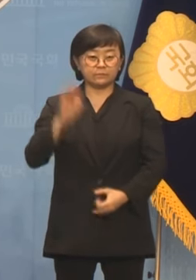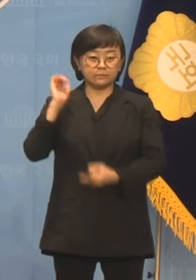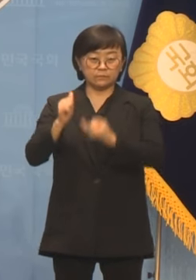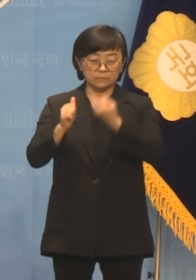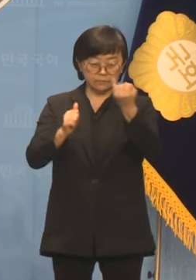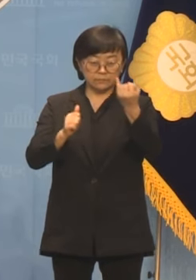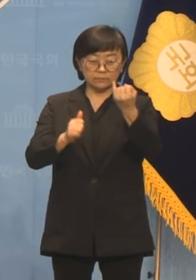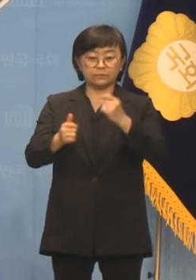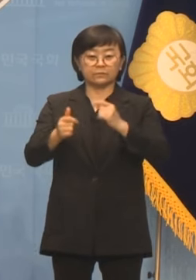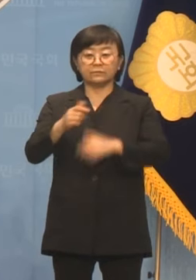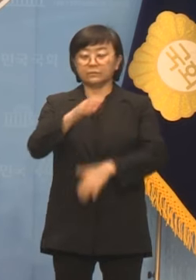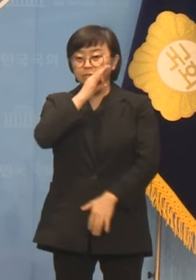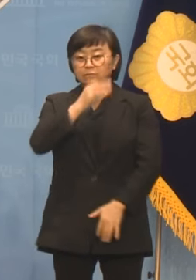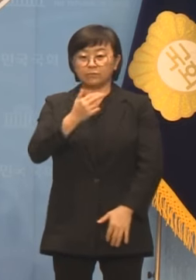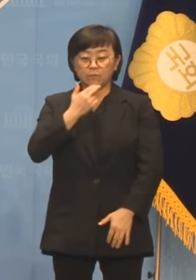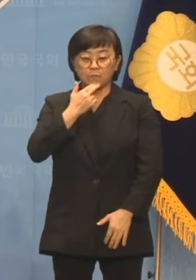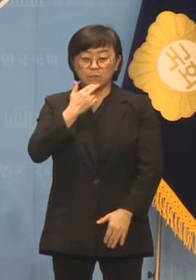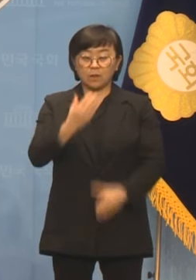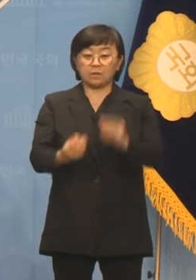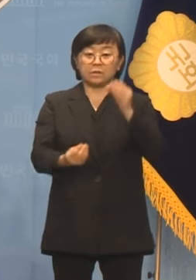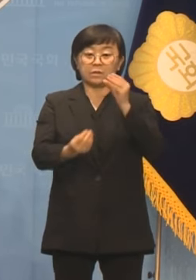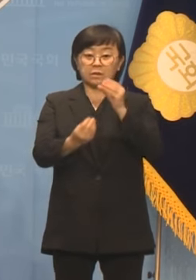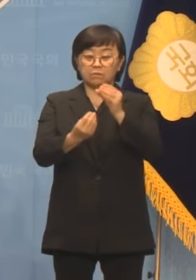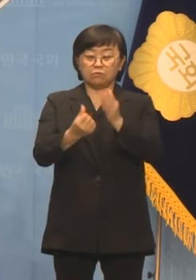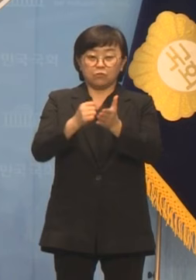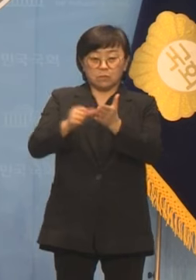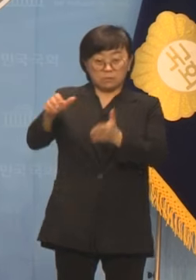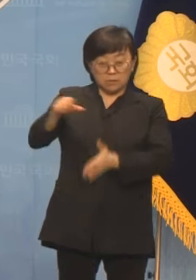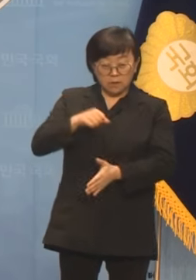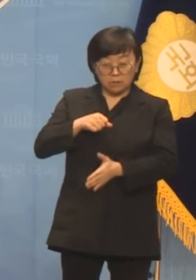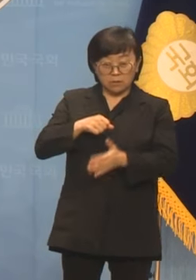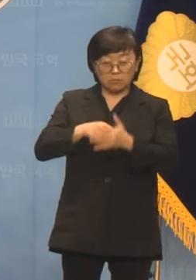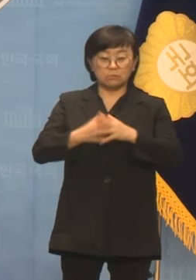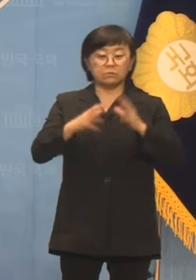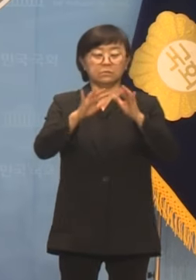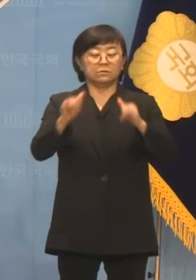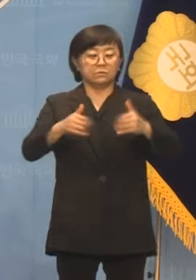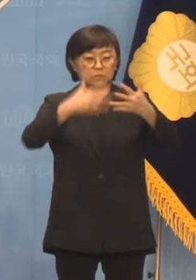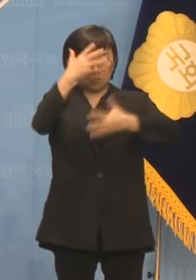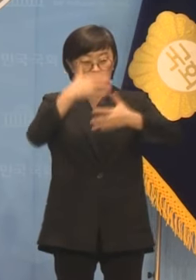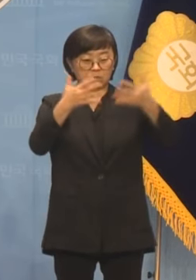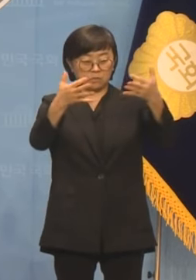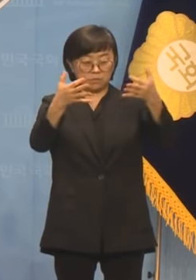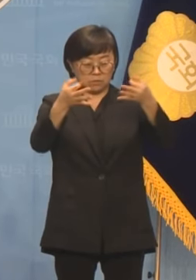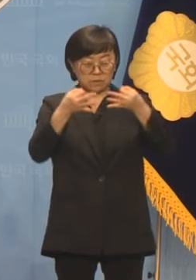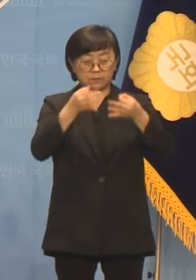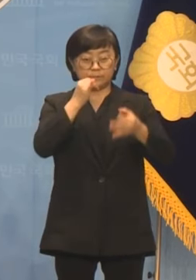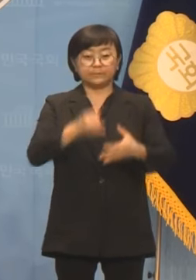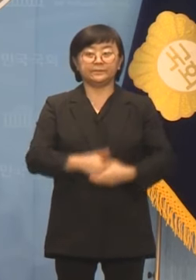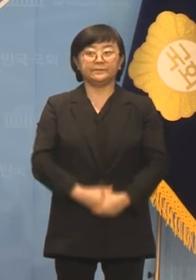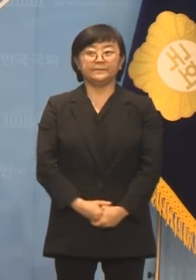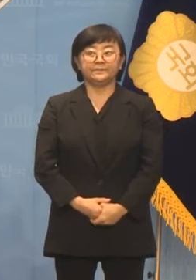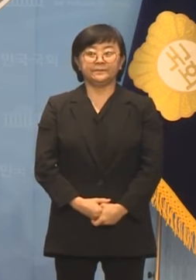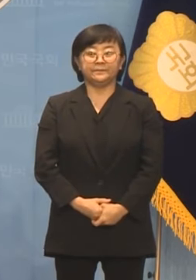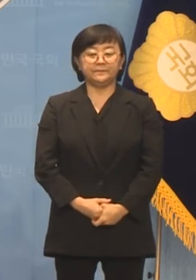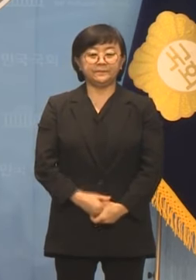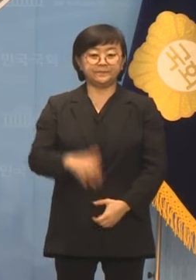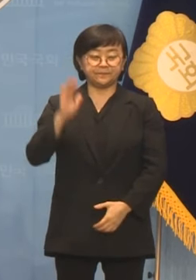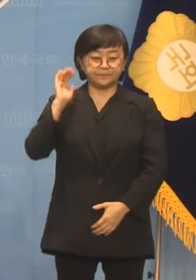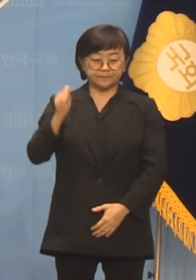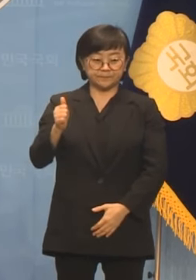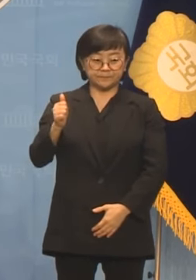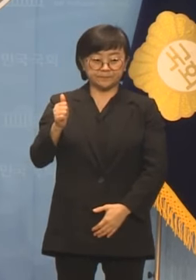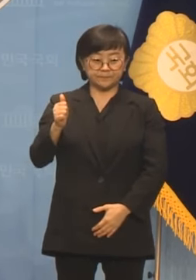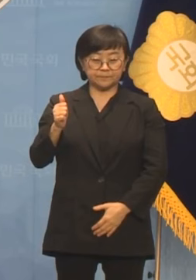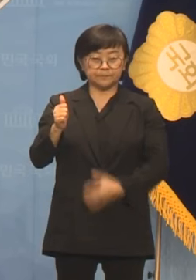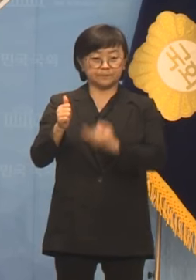조금의 부끄러움도 없이 뇌물을 받는 모습을 전 국민이 영상으로 똑똑히 목격했습니다. 대통령